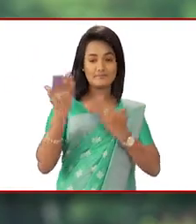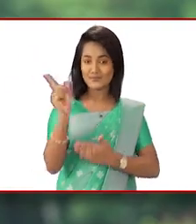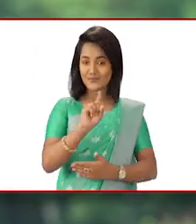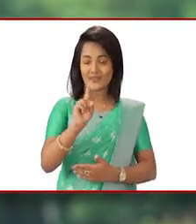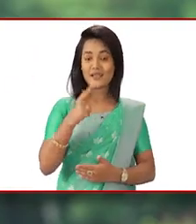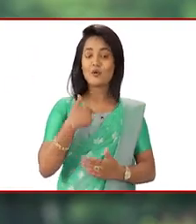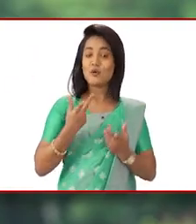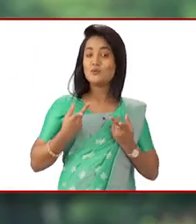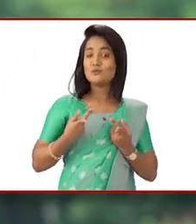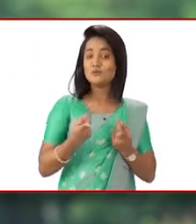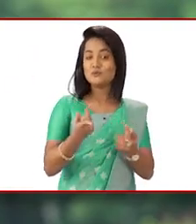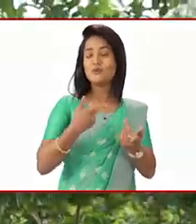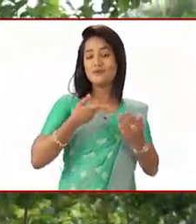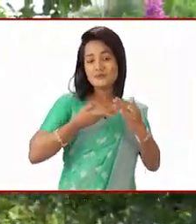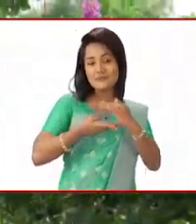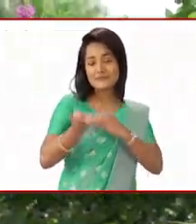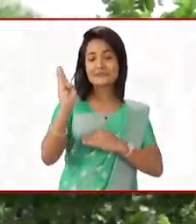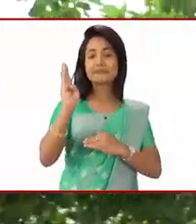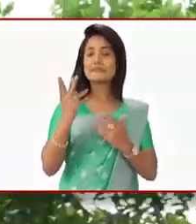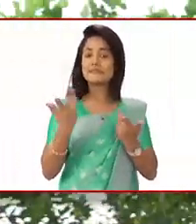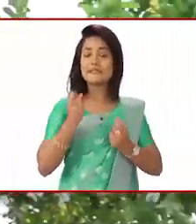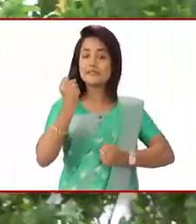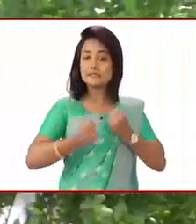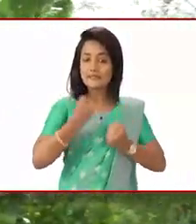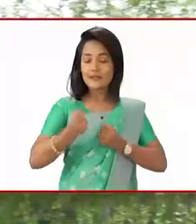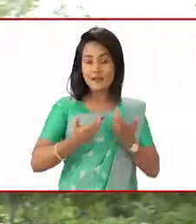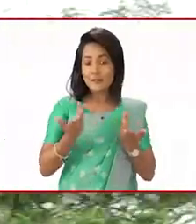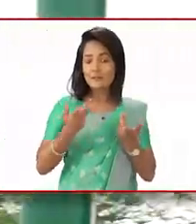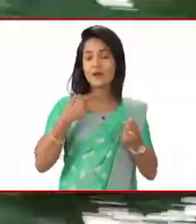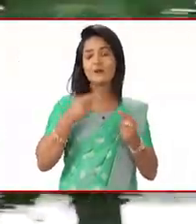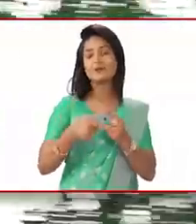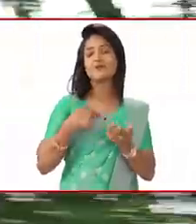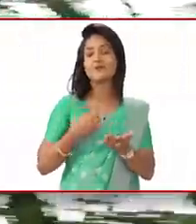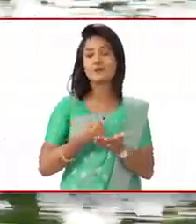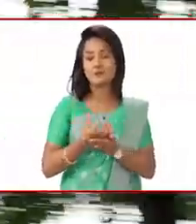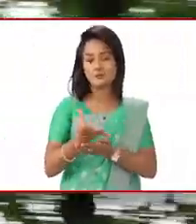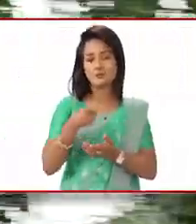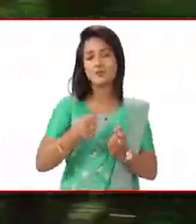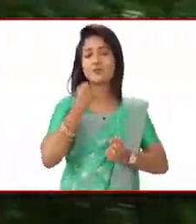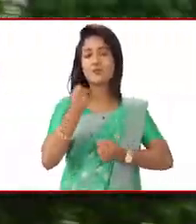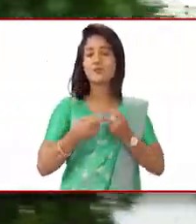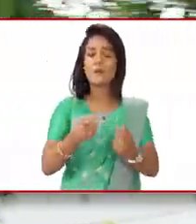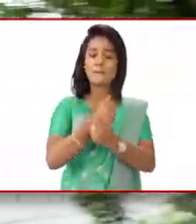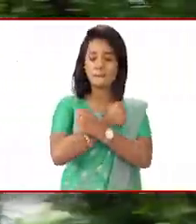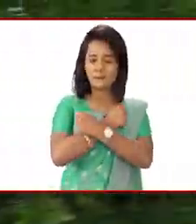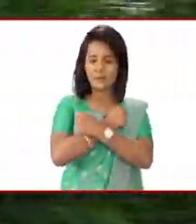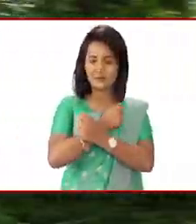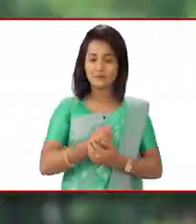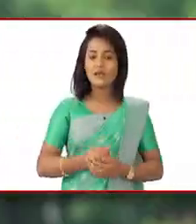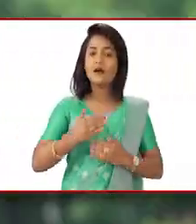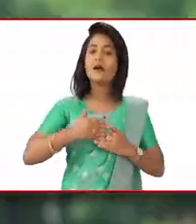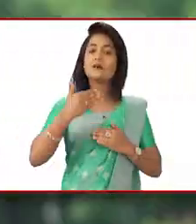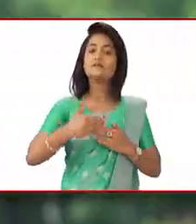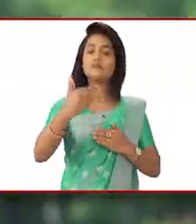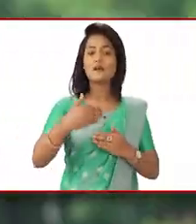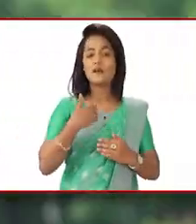হয় তার জন্য কত স্পিডে সেখান থেকে সরে যাওয়া যায় কিংবা দৌড়ে পালানো যায়, সেখান থেকেই শুরু হয় আমার এই দৌড়ের প্রতি ভালোবাসা। না খেতে হয় তার জন্য